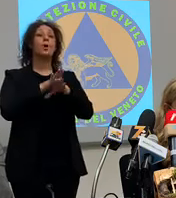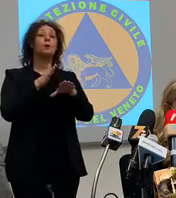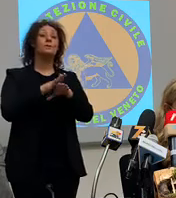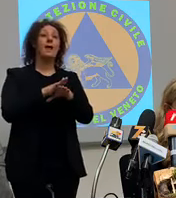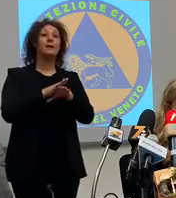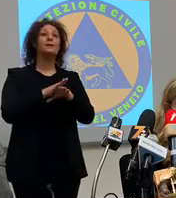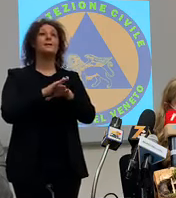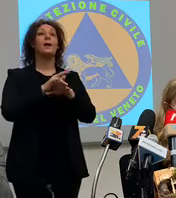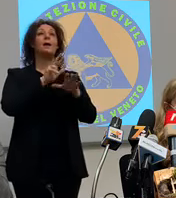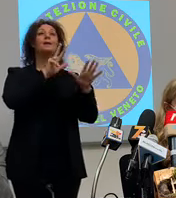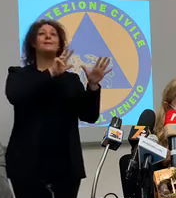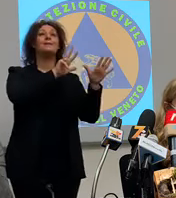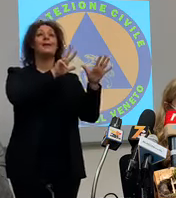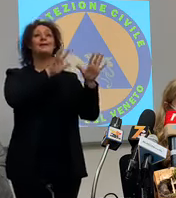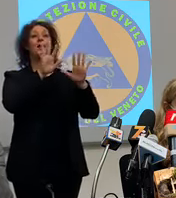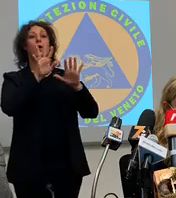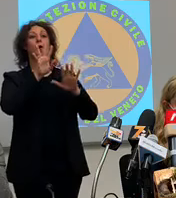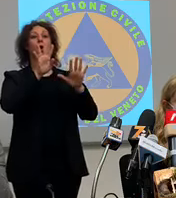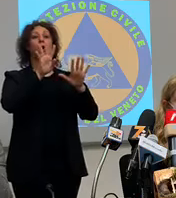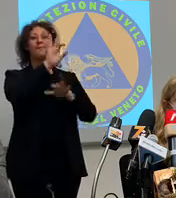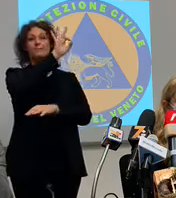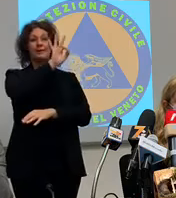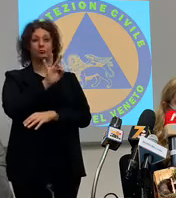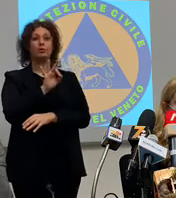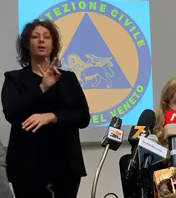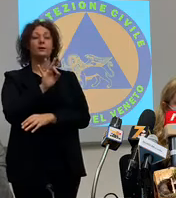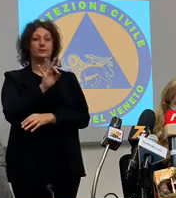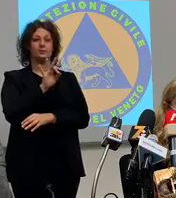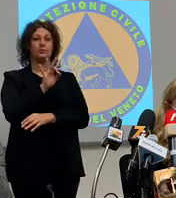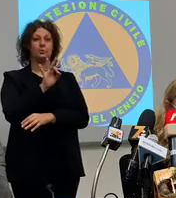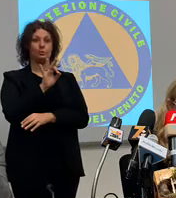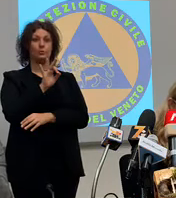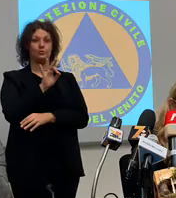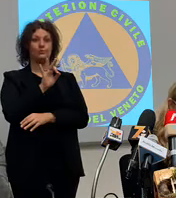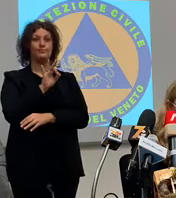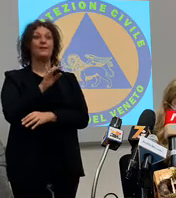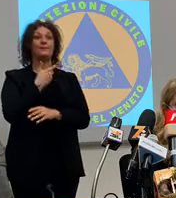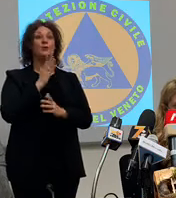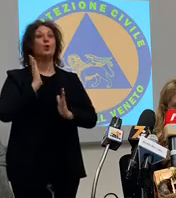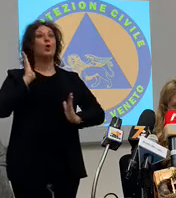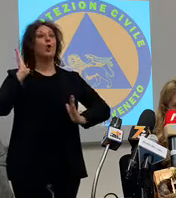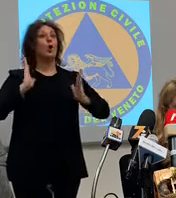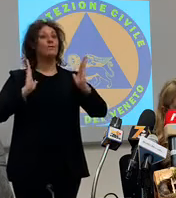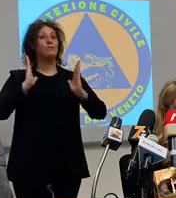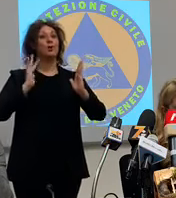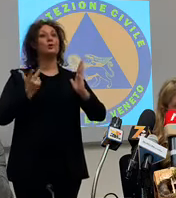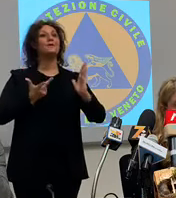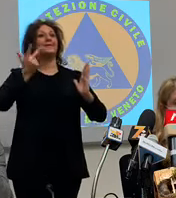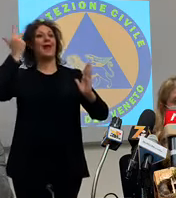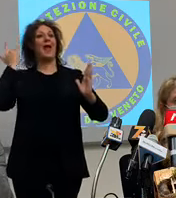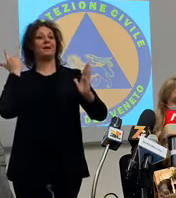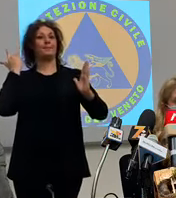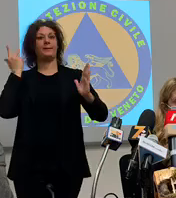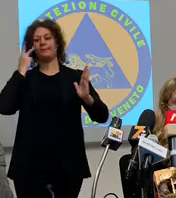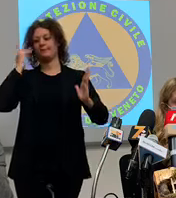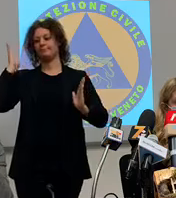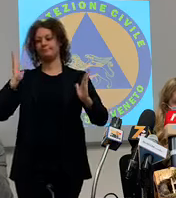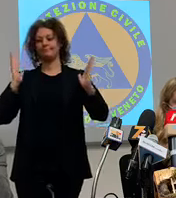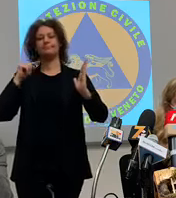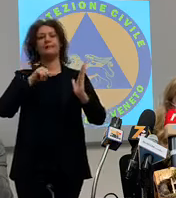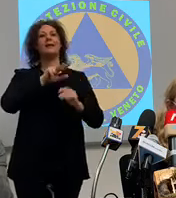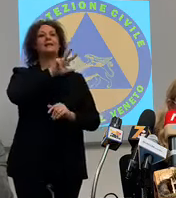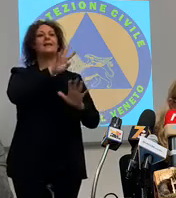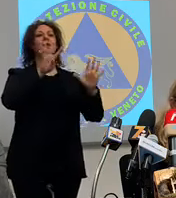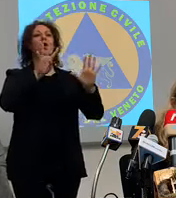il 38 39% rispetto ai dati dello stesso periodo valutati nei 3 anni precedenti Poi